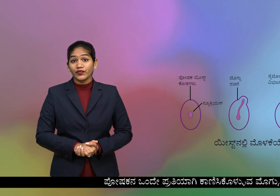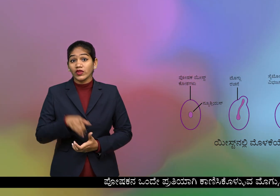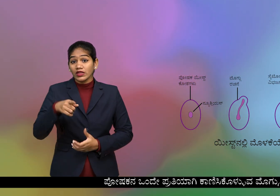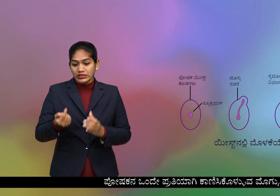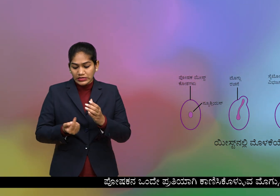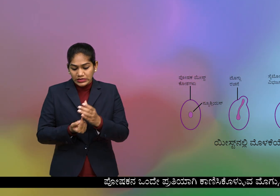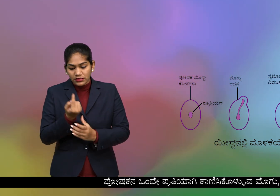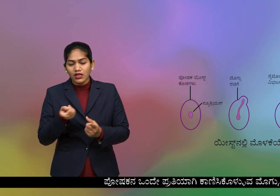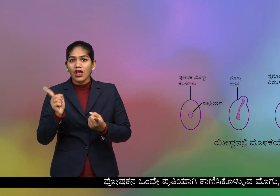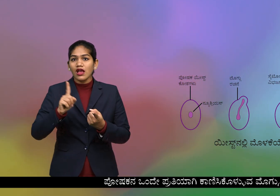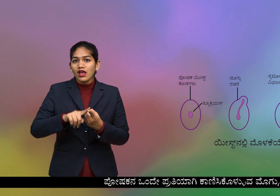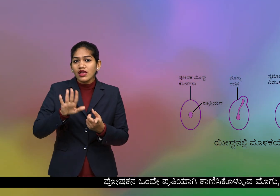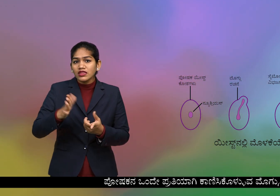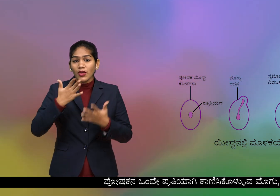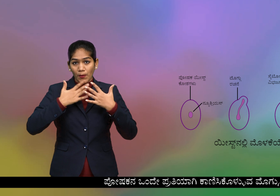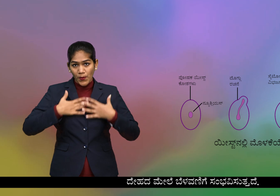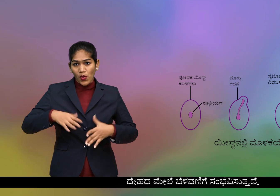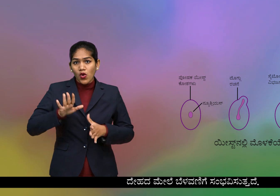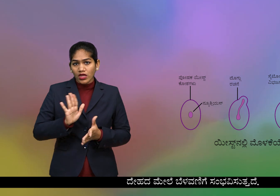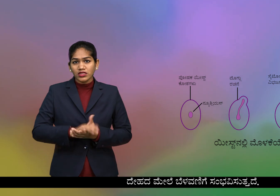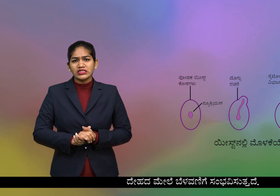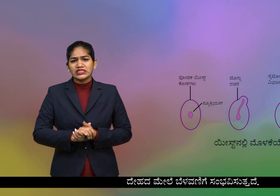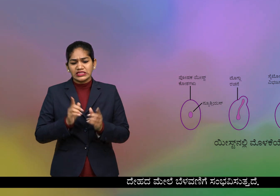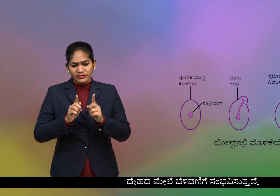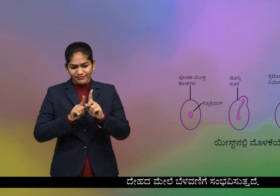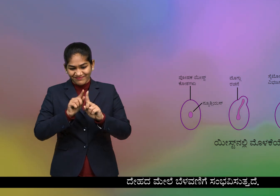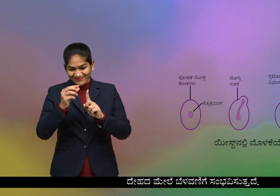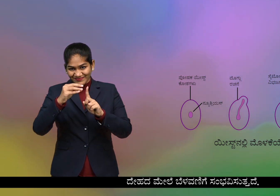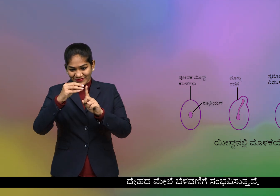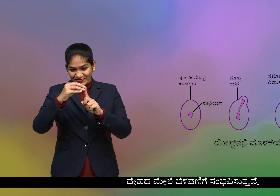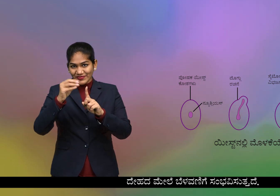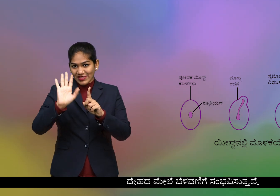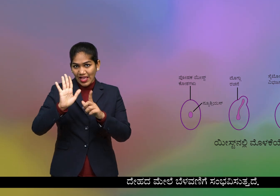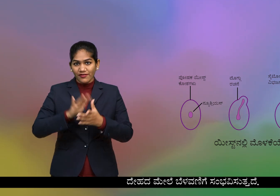ಪೋಷಕನ ಒಂದೇ ಪ್ರತಿಯಾಗಿ ಕಾಣಿಸಿಕೊಳ್ಳುವ ಮೊಗ್ಗು ದೇಹದ ಮೇಲೆ ಬೆಳವಣಿಗೆ ಸಂಭವಿಸುತ್ತದೆ.